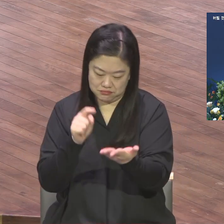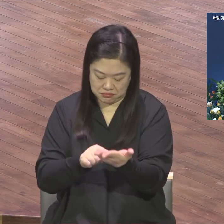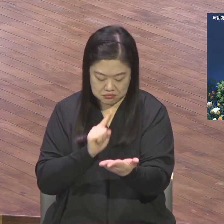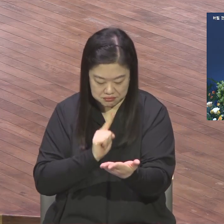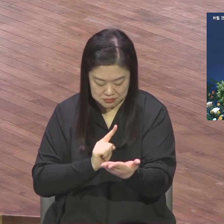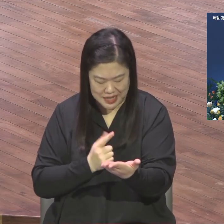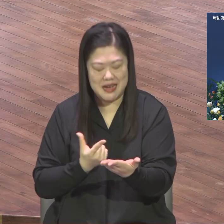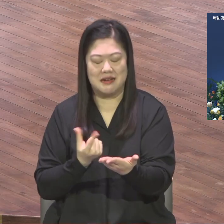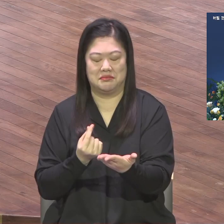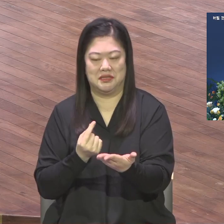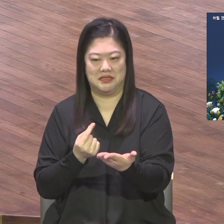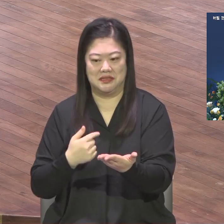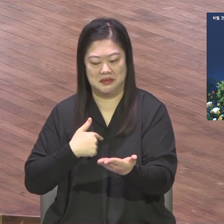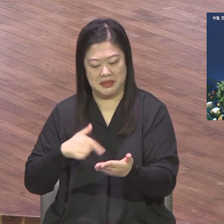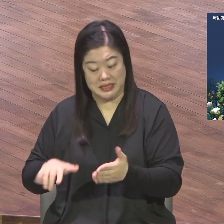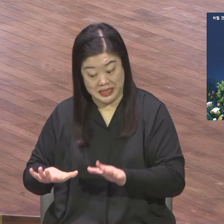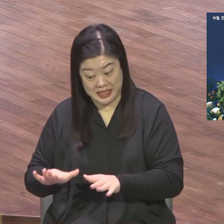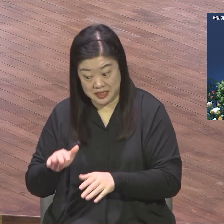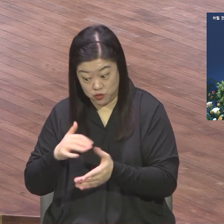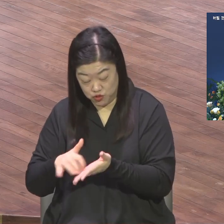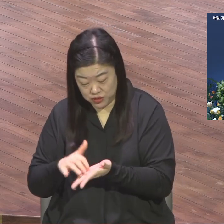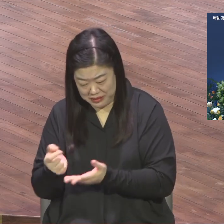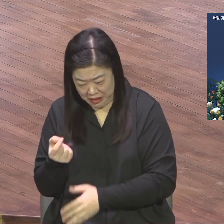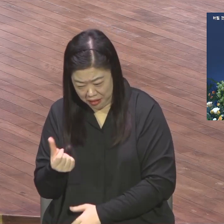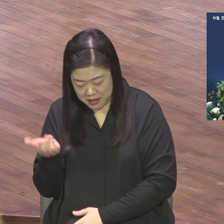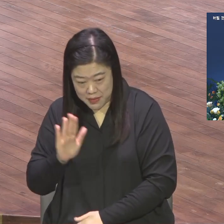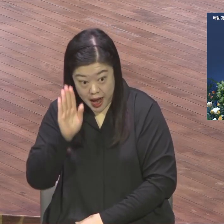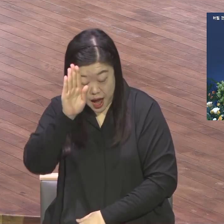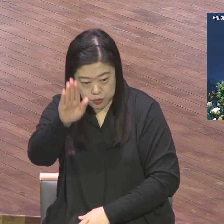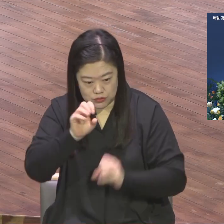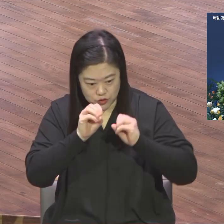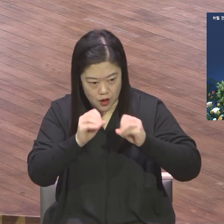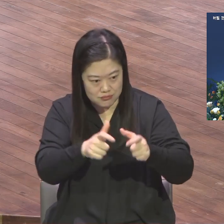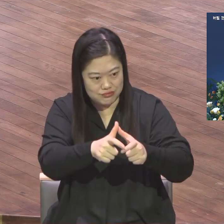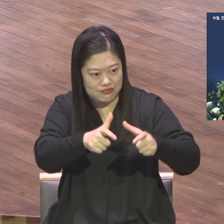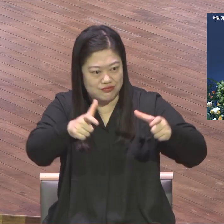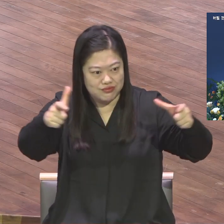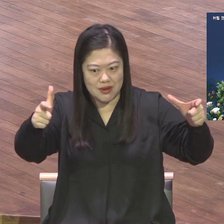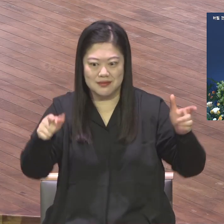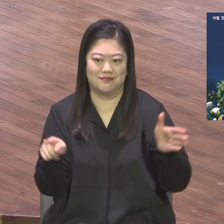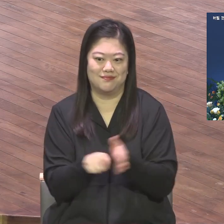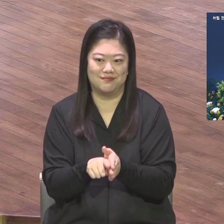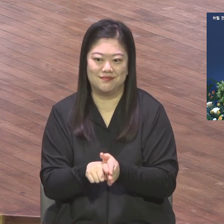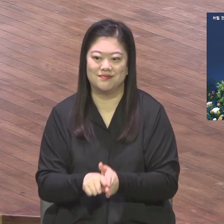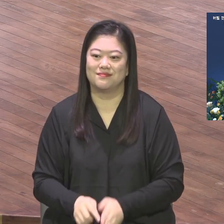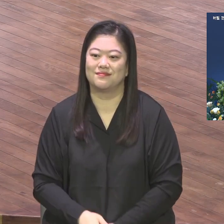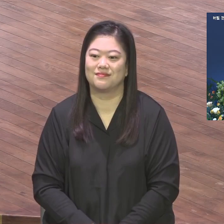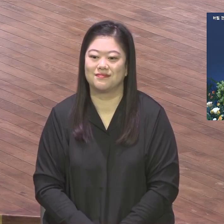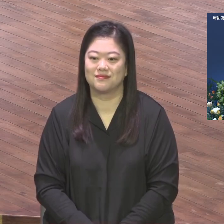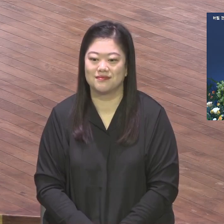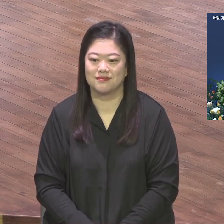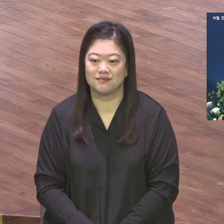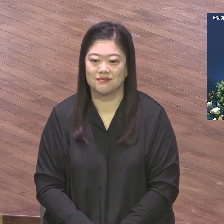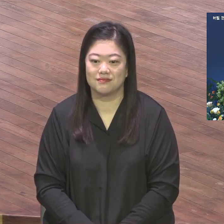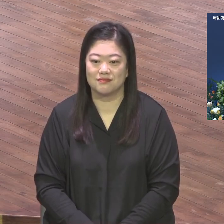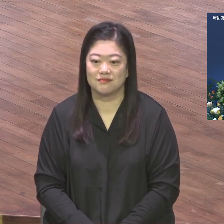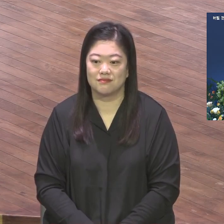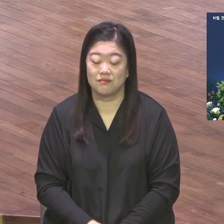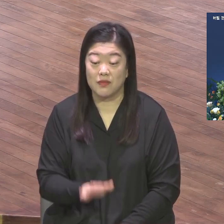말씀이 우리 교회에 성취될 줄로 확신합니다. 이런 나라가, 이런 정말 나라가